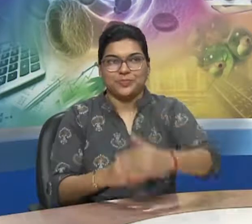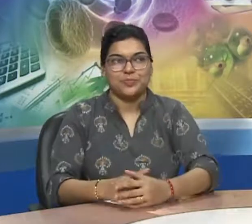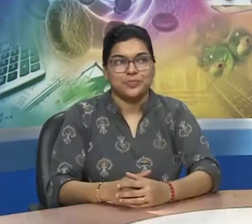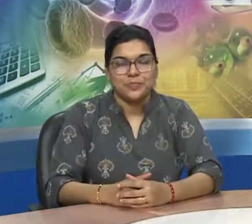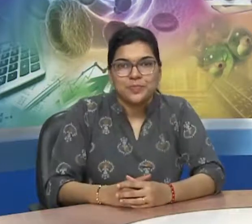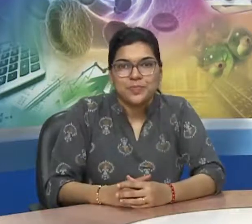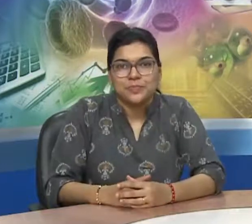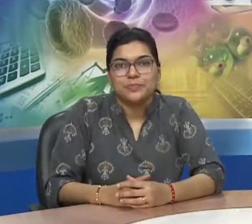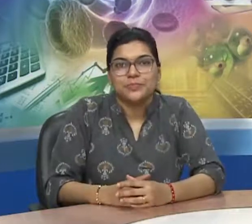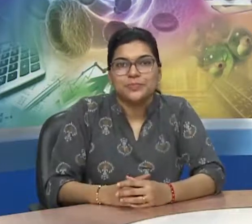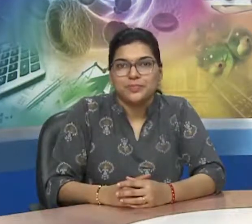Let us have a break here.